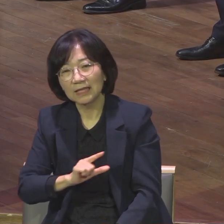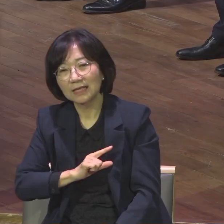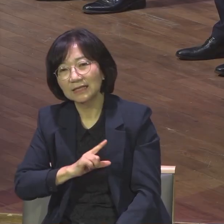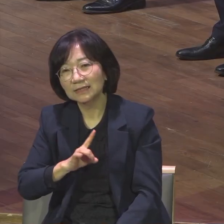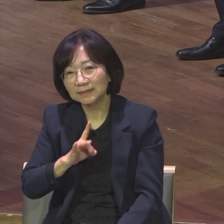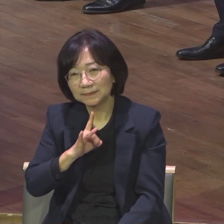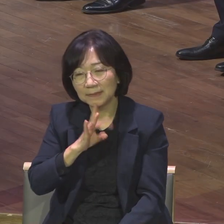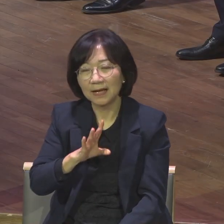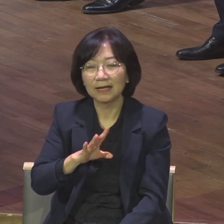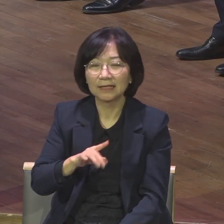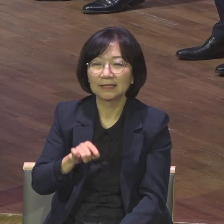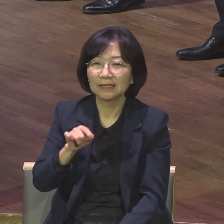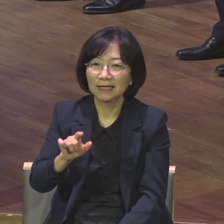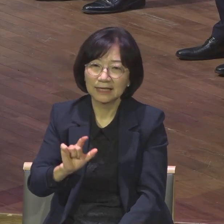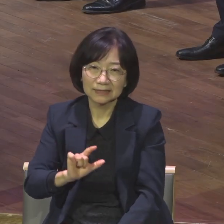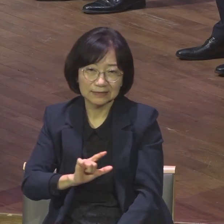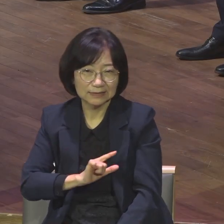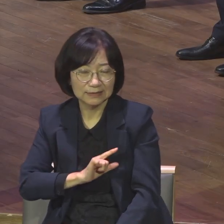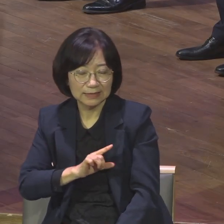그